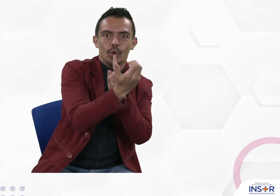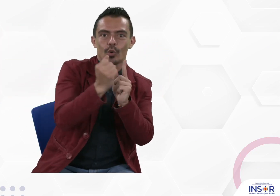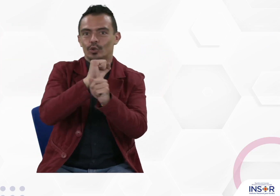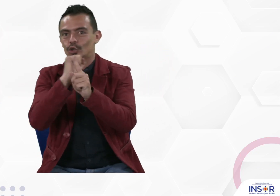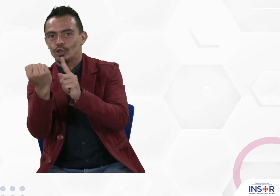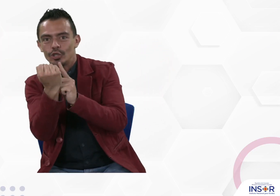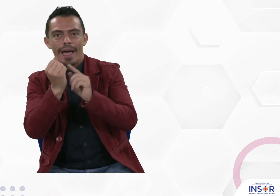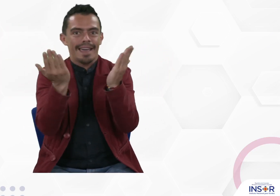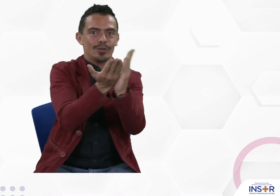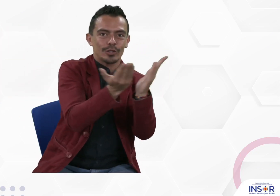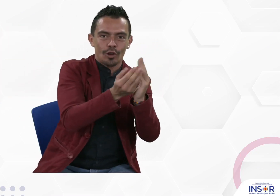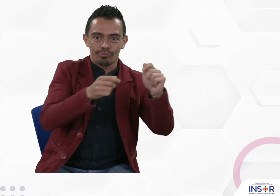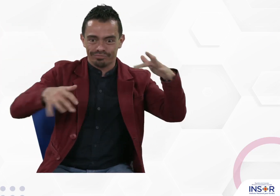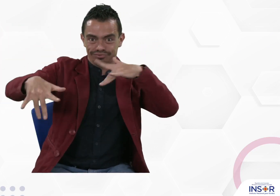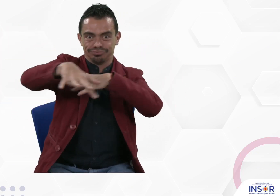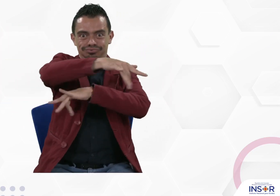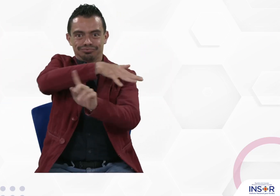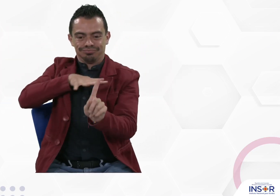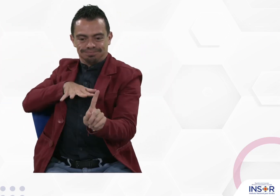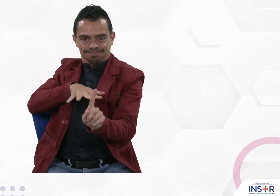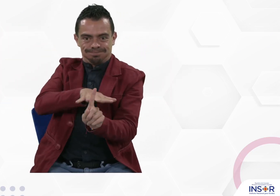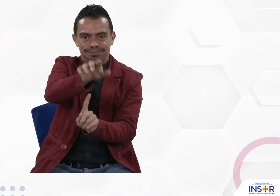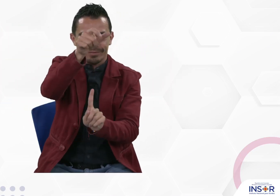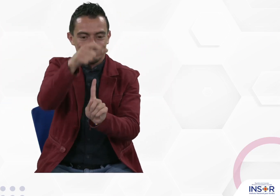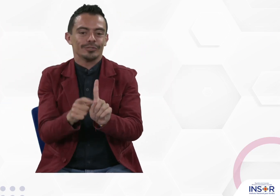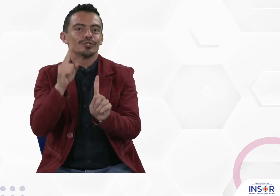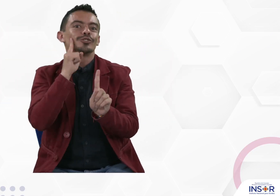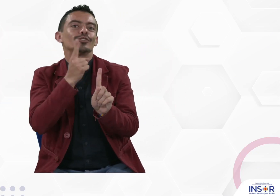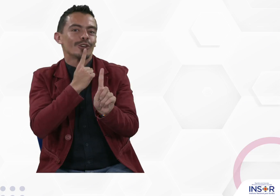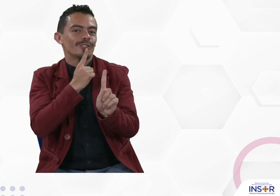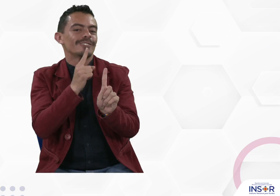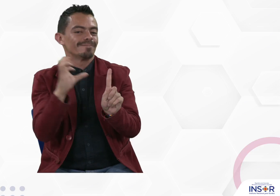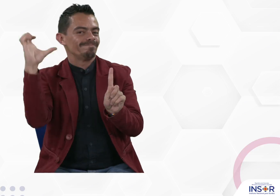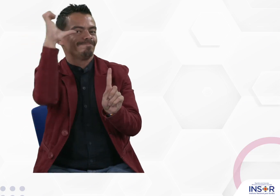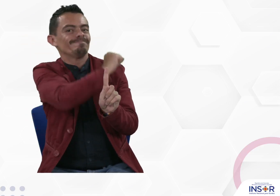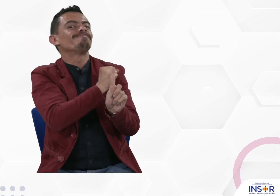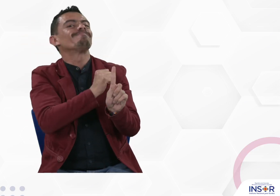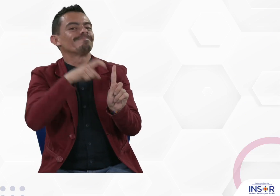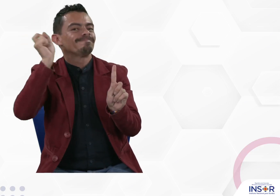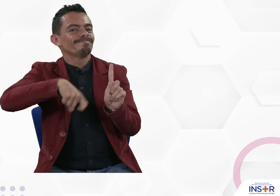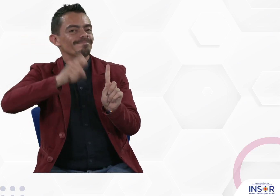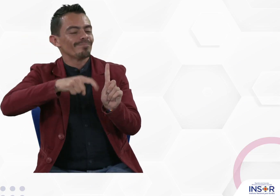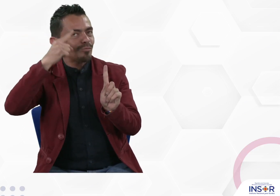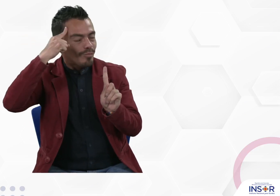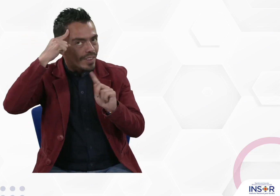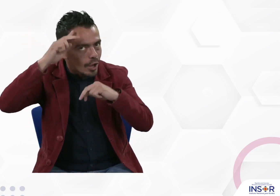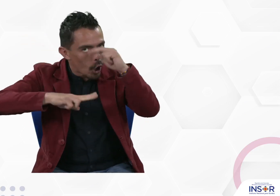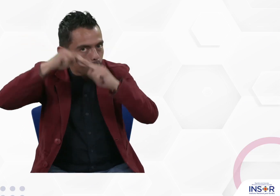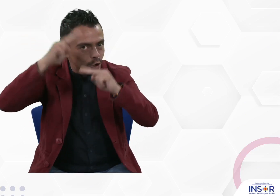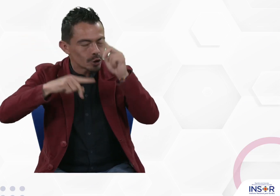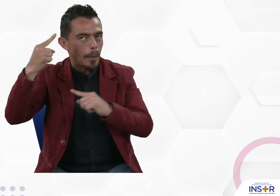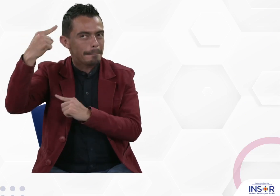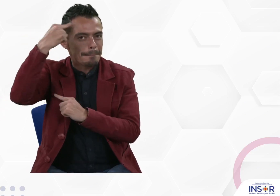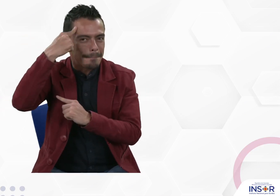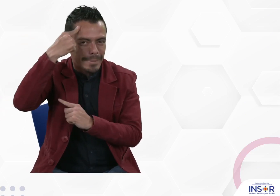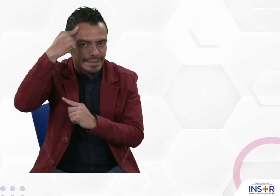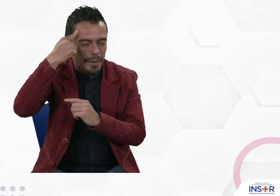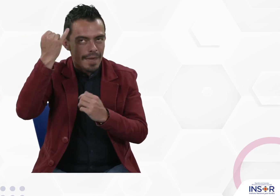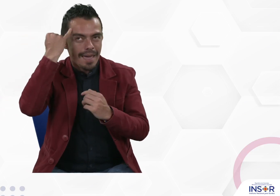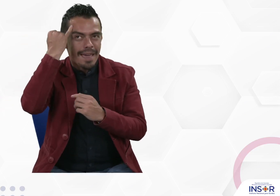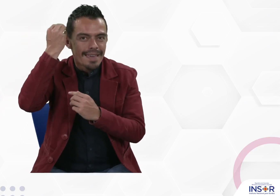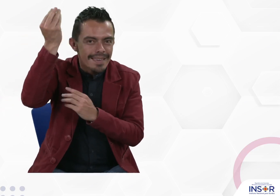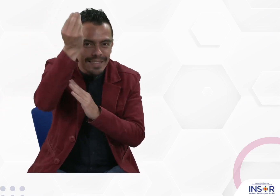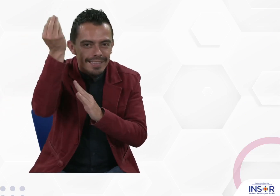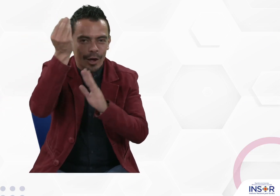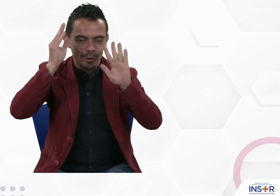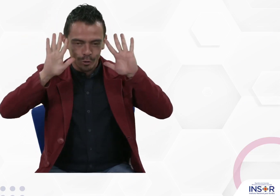sociedad, la economía, la cultura, la educación y demás. Y eso también pues influye en esa evolución del concepto de